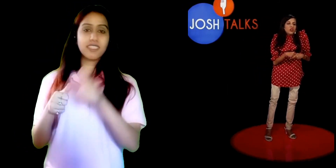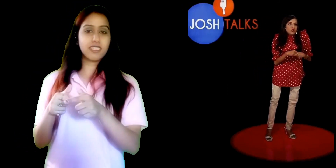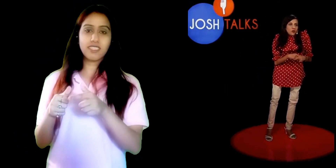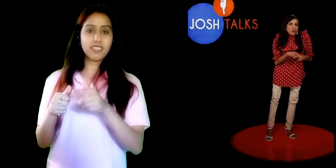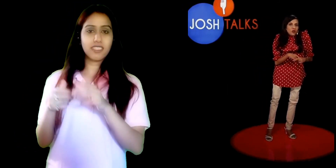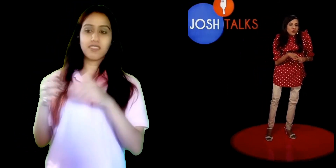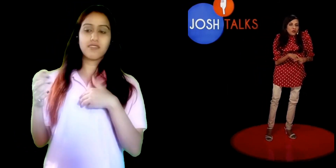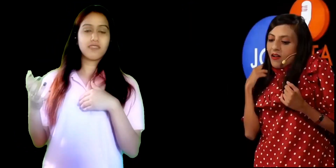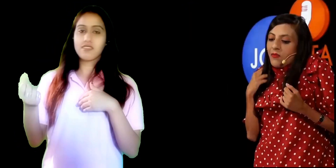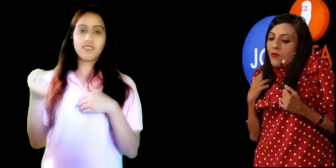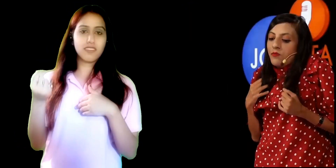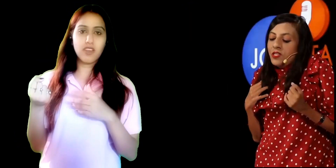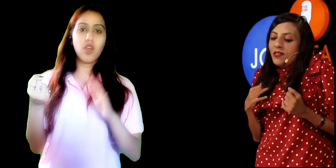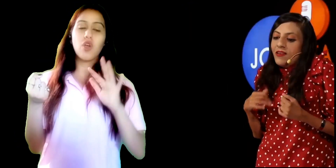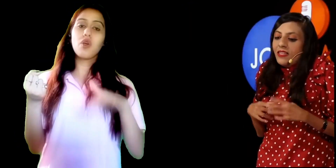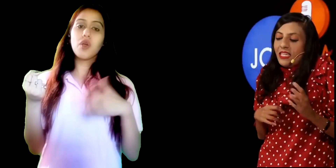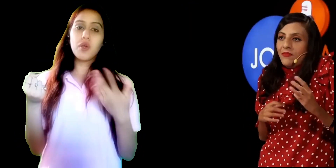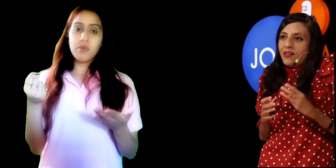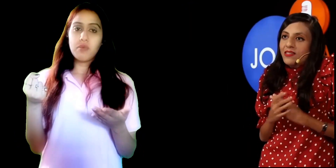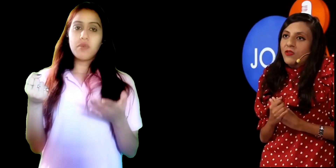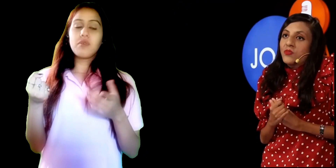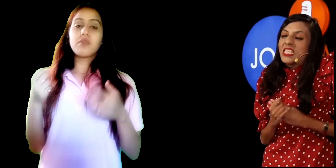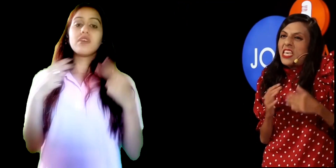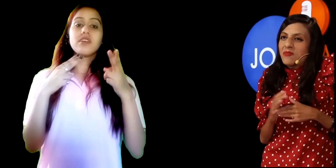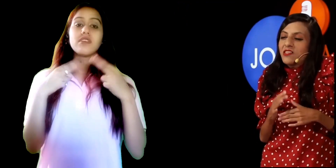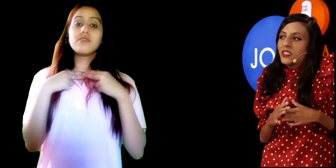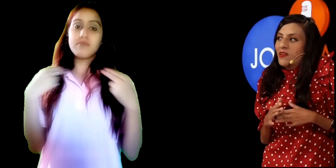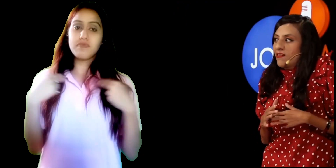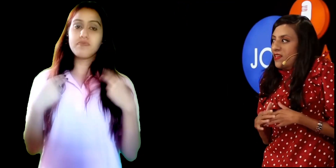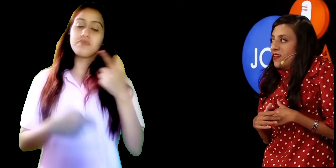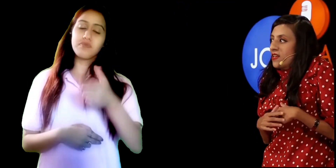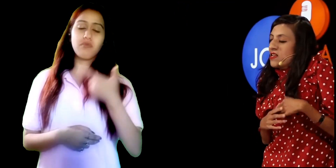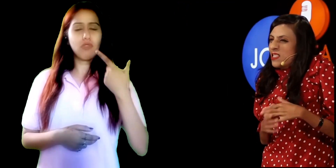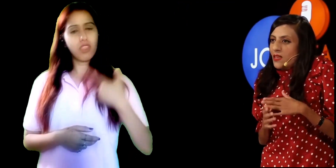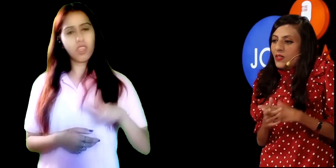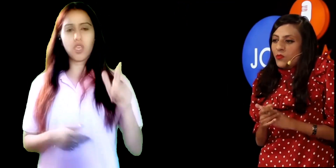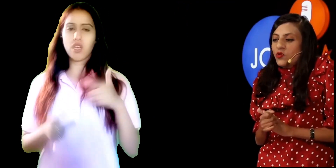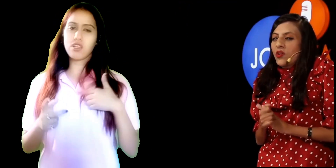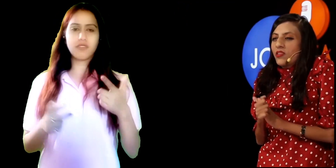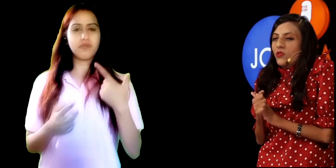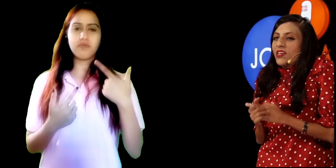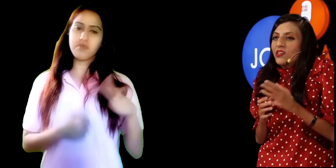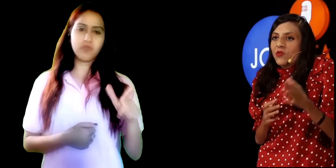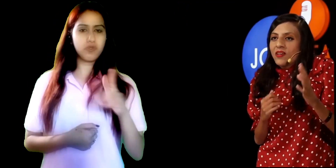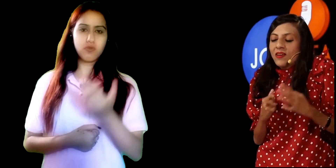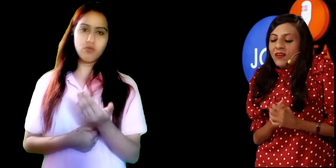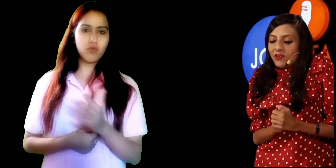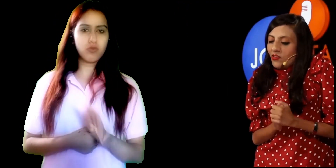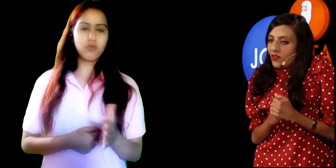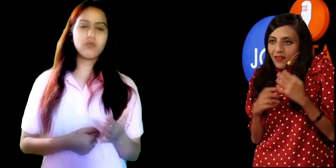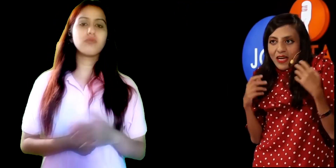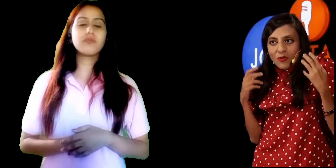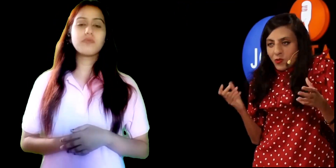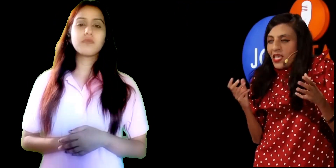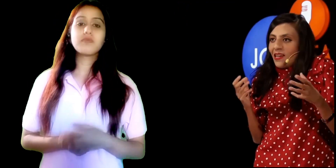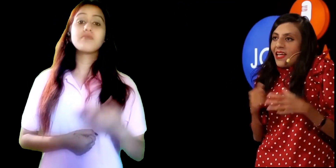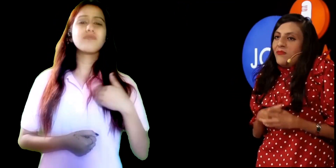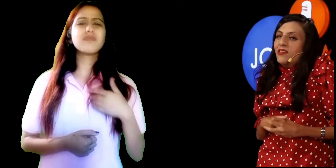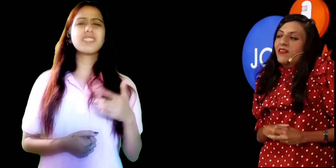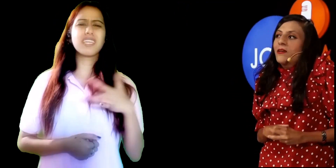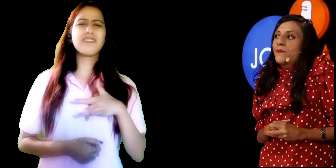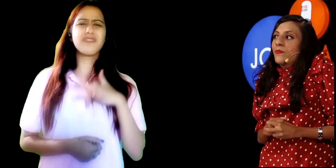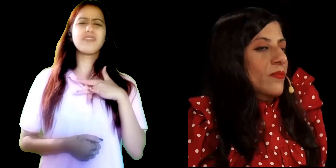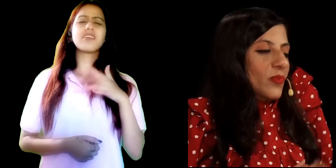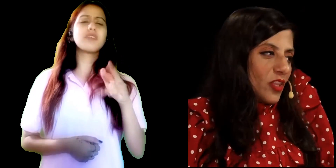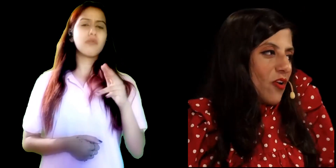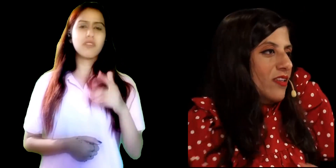मुझे जॉब अलॉट हुई। अब ऑप्शन ये था कि 3 बार से तुम्हें सेम सर्विस मिल रही है, सेम सब कुछ हो रहा है, तो ठीक है ज्वाइन एंड तुमने उसके लिए लड़ाई